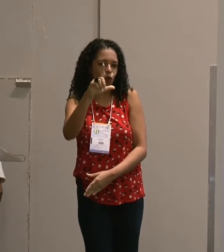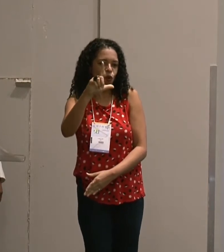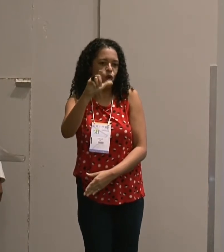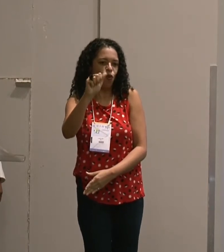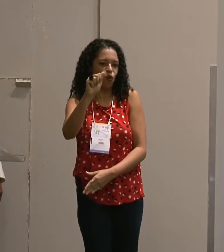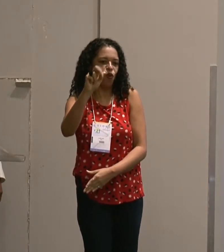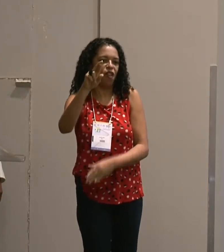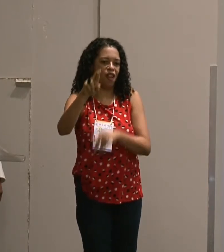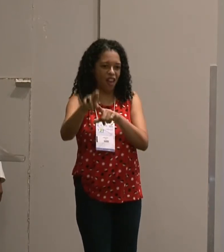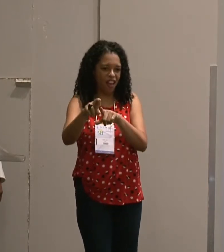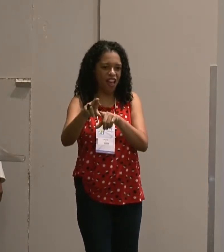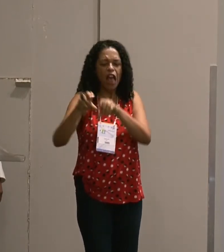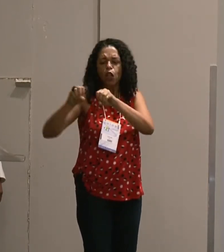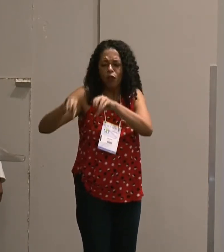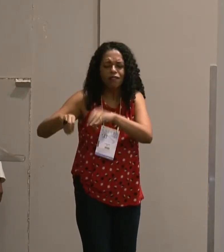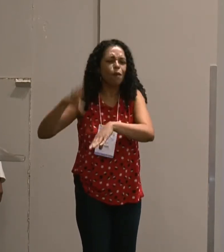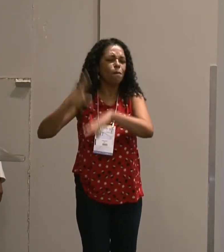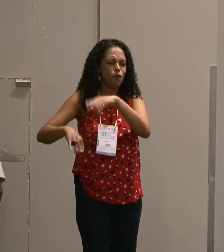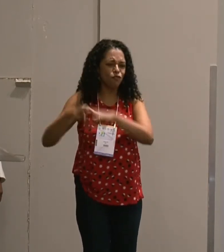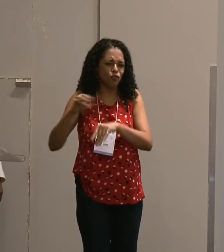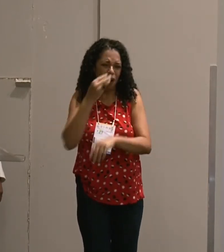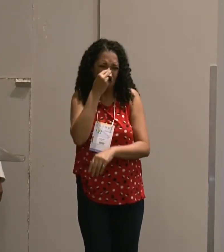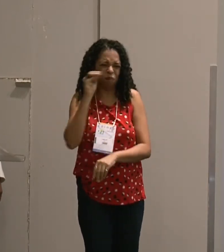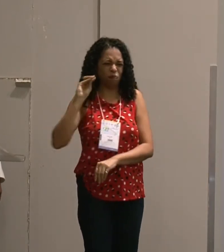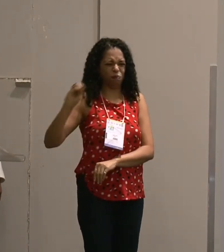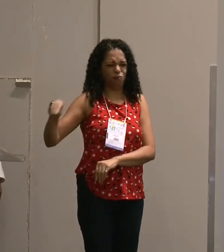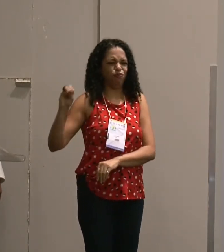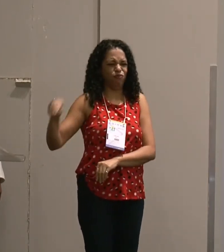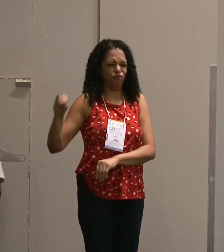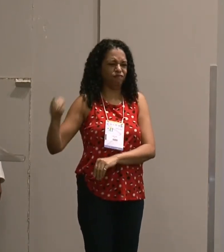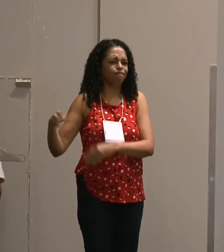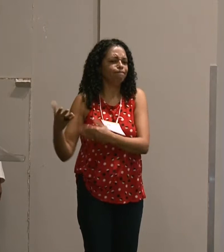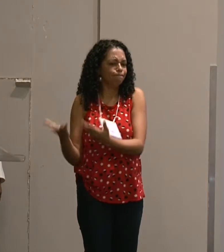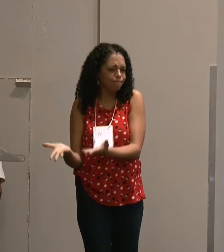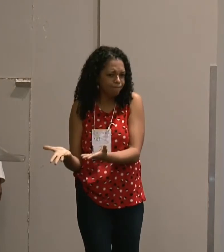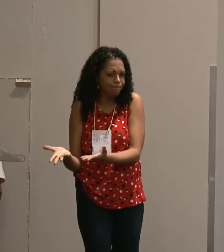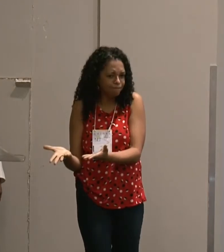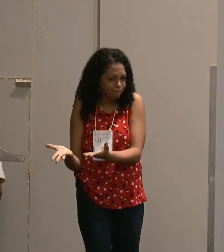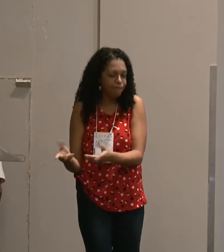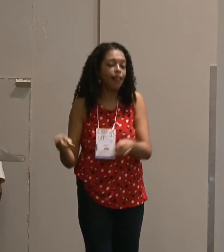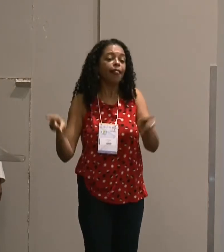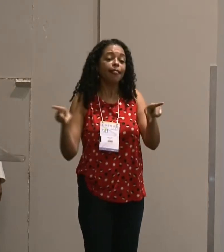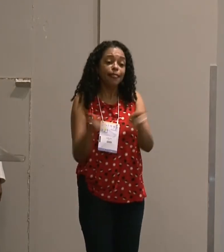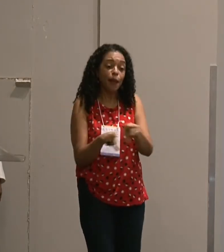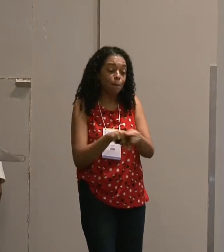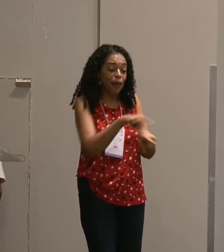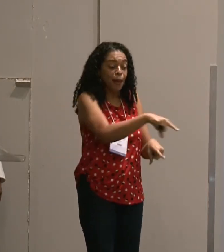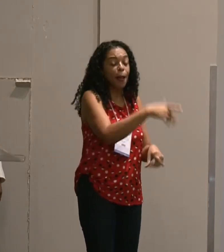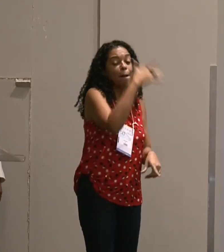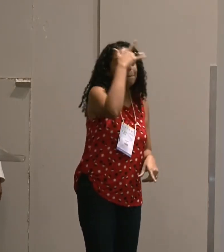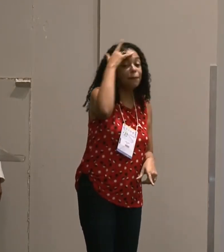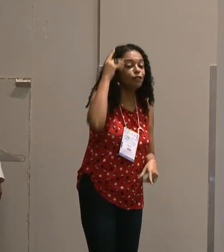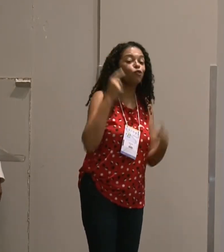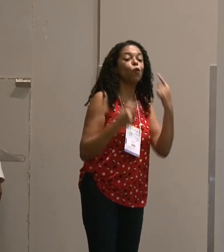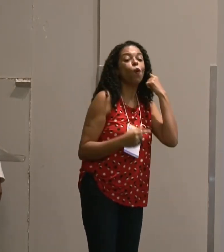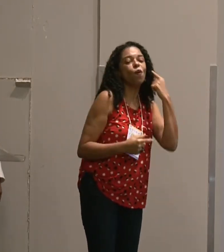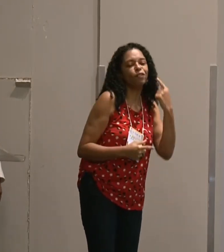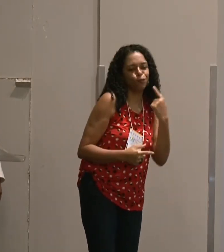escolar educação profissional não é um assunto muito tratado e também um outro caminho